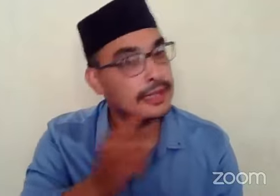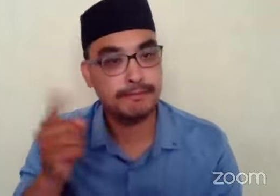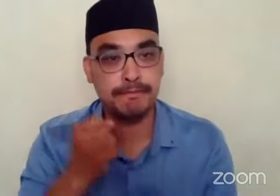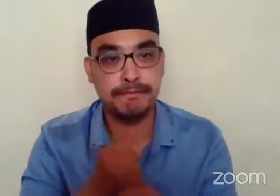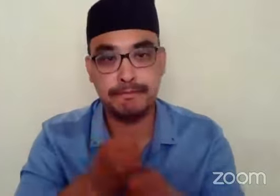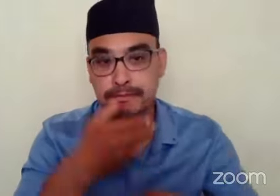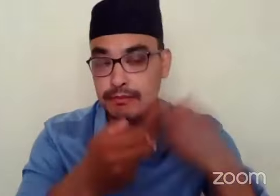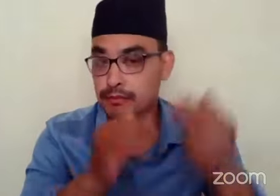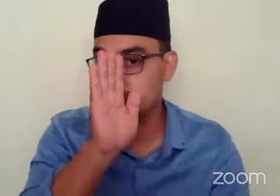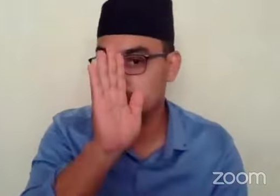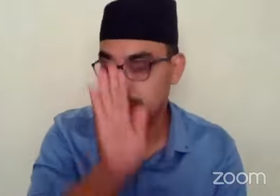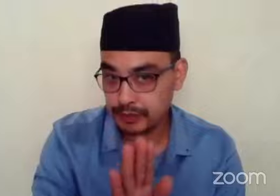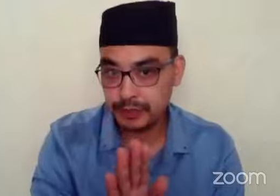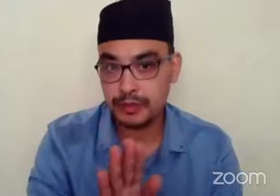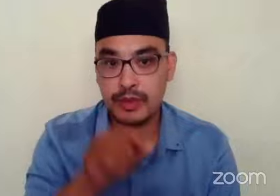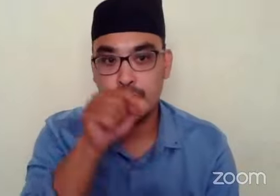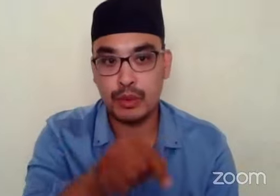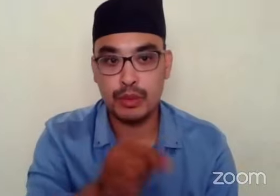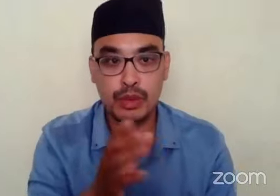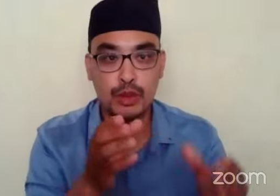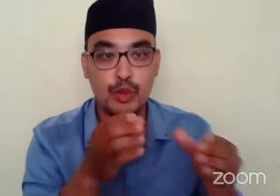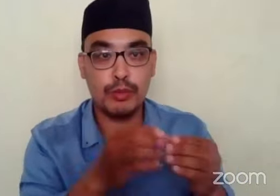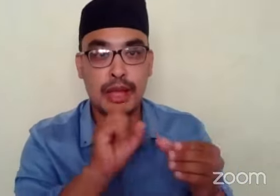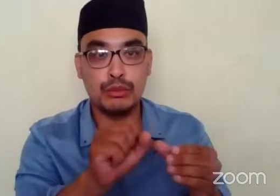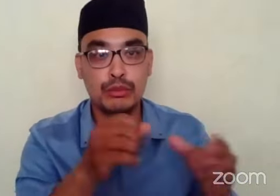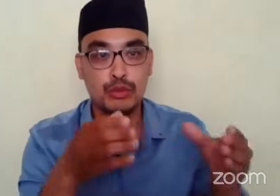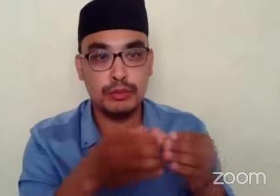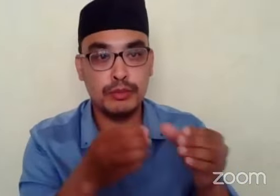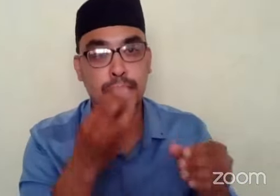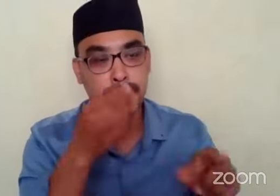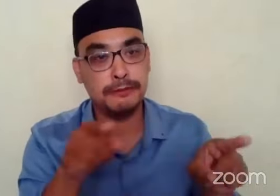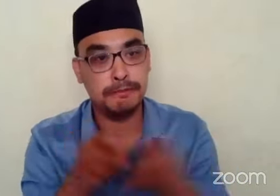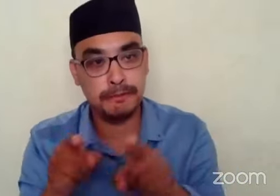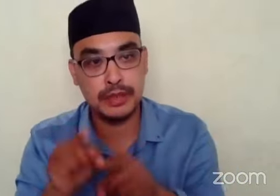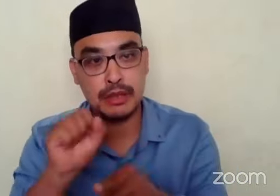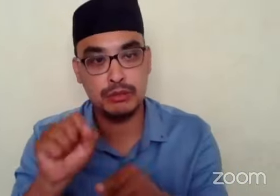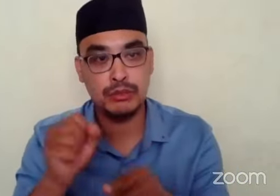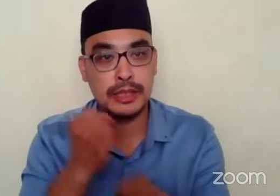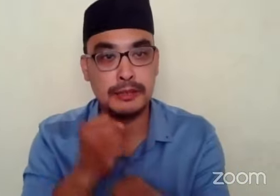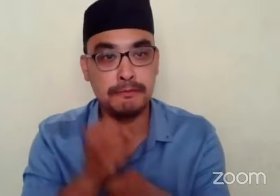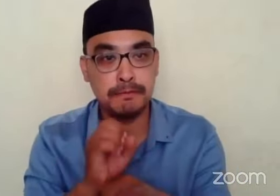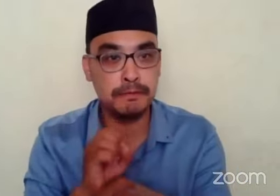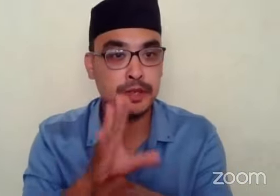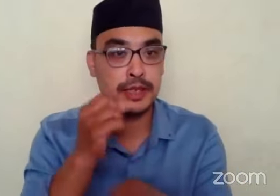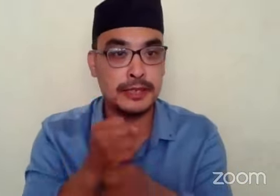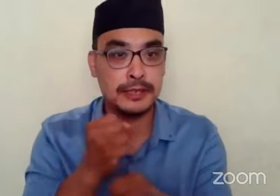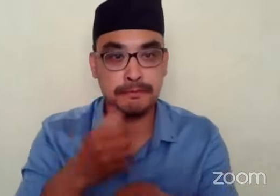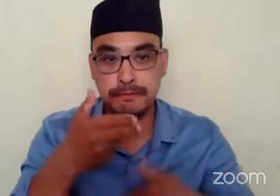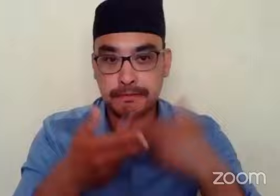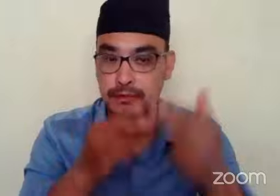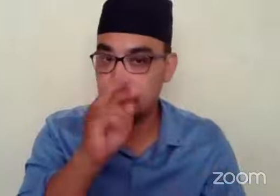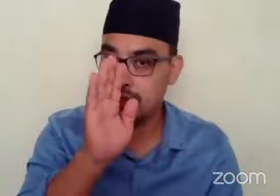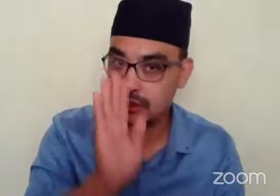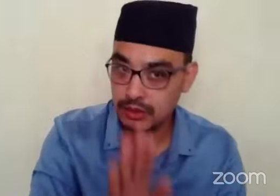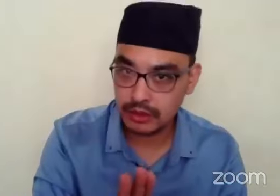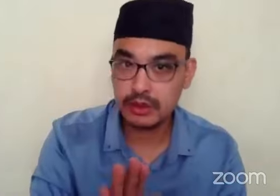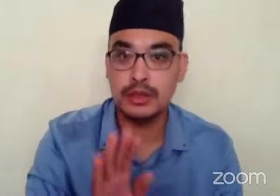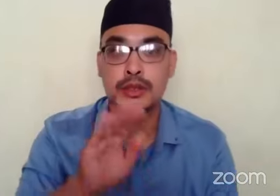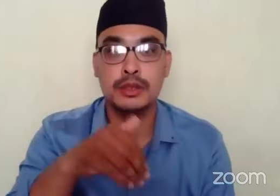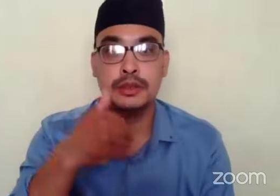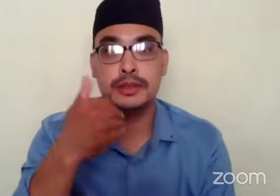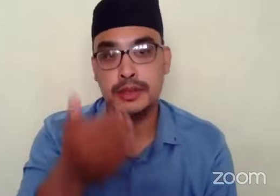जो चाहिँ क्वेर युथ ग्रुप भनेर एउटा छ, त्यसमा क्वेर एक्टिभिस्टको रूपमा काम गरिरहनु भएको छ। त्यसै गरेर ममता पोखरेलजी